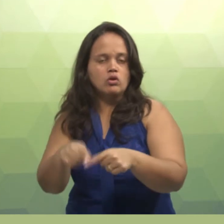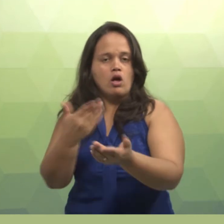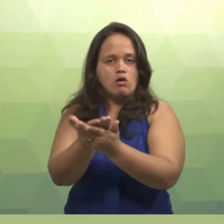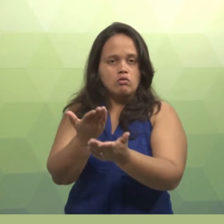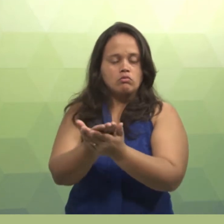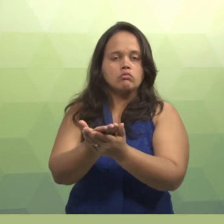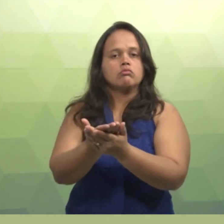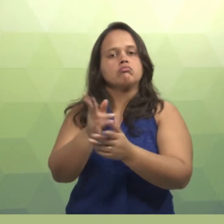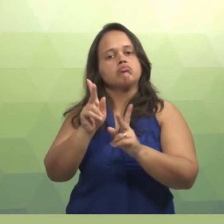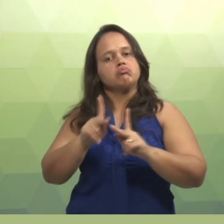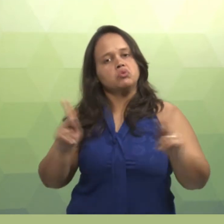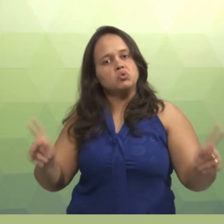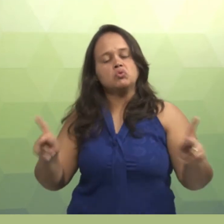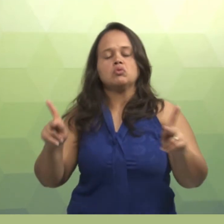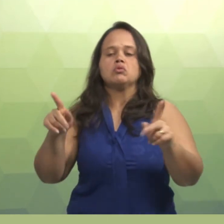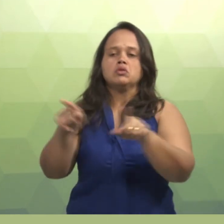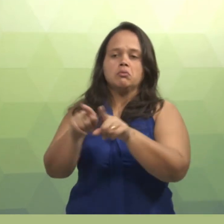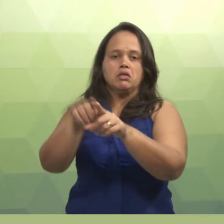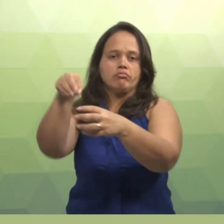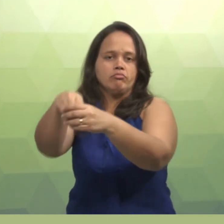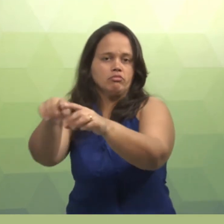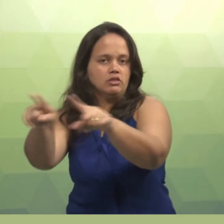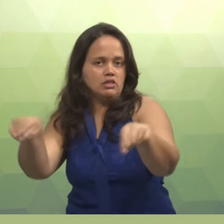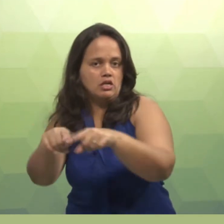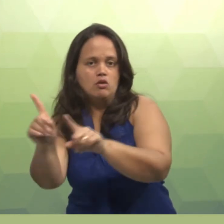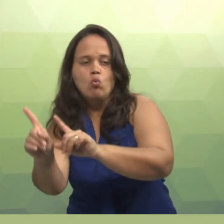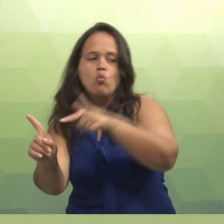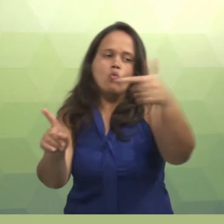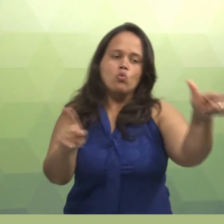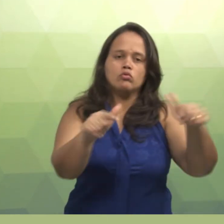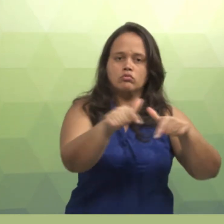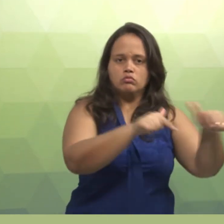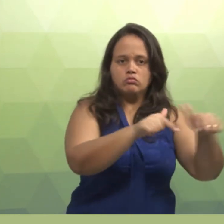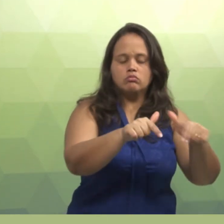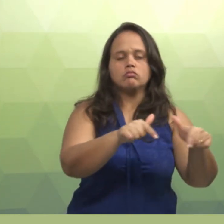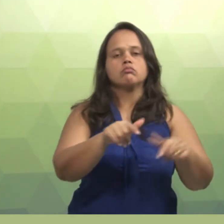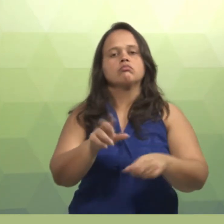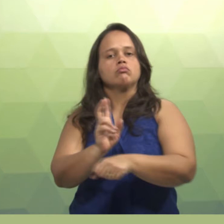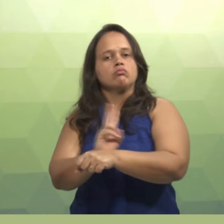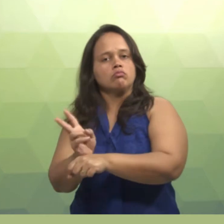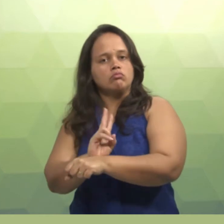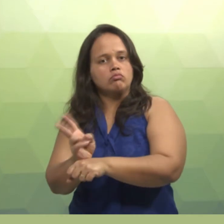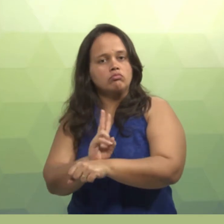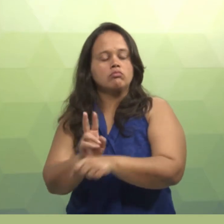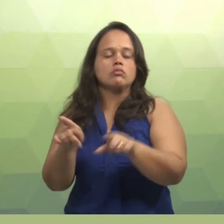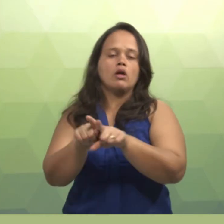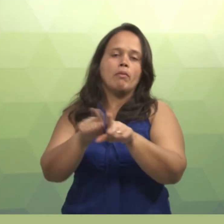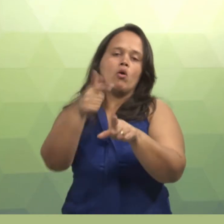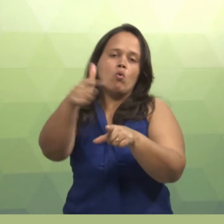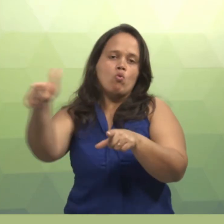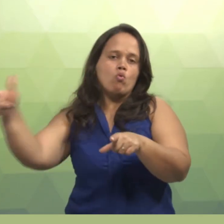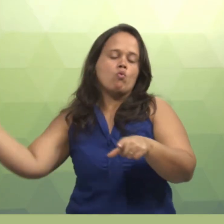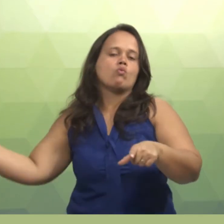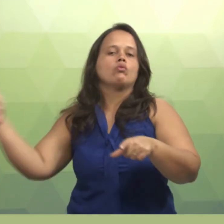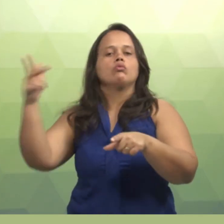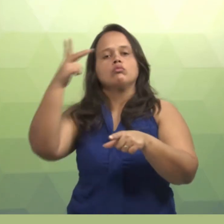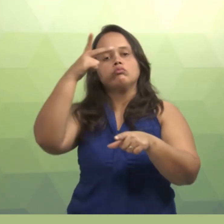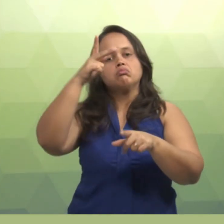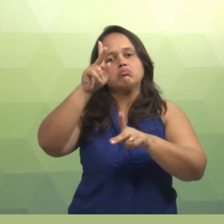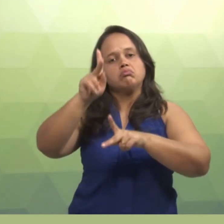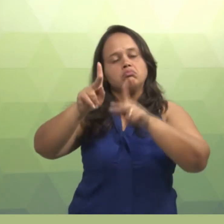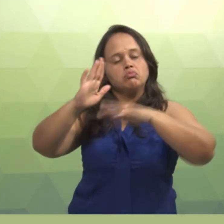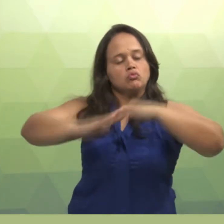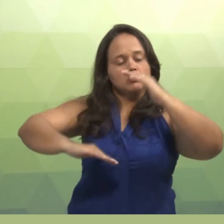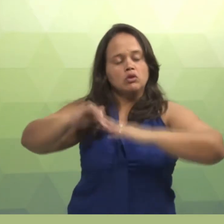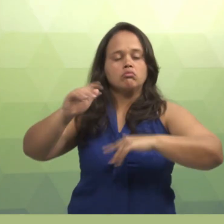professor de educação básica que exerce outras funções, especialista em educação básica e demais servidores das outras carreiras,